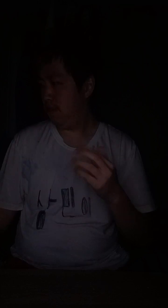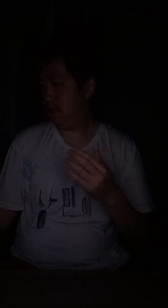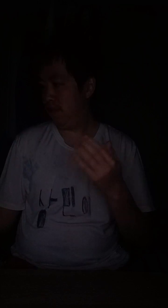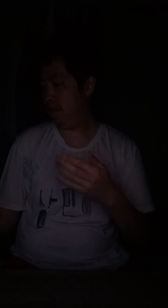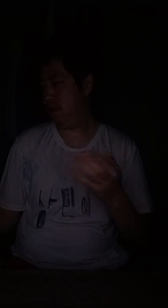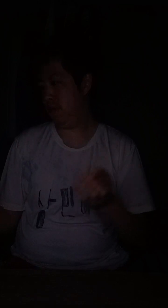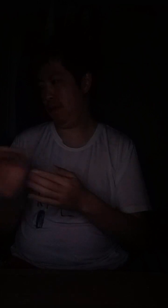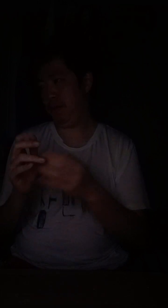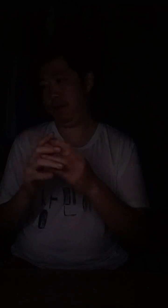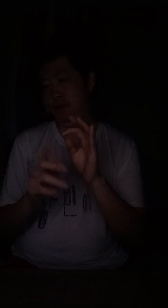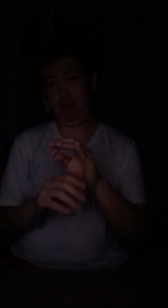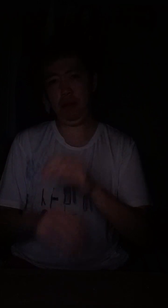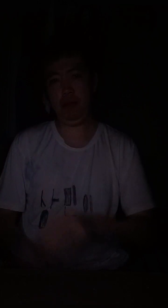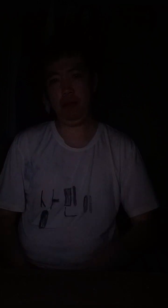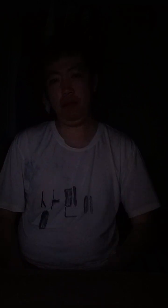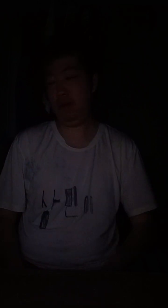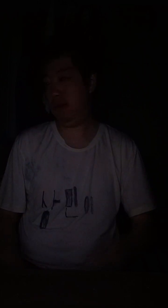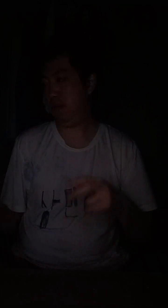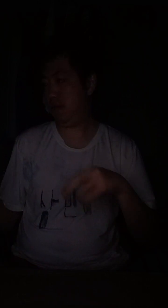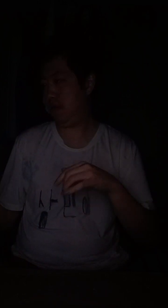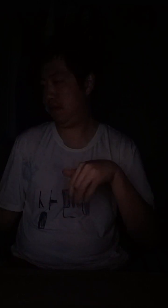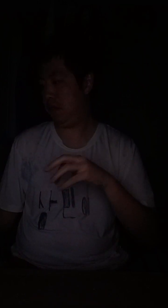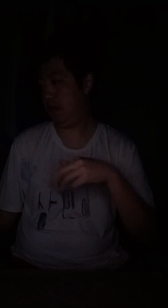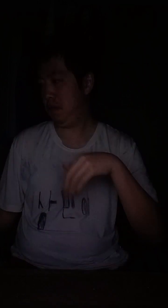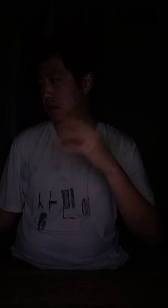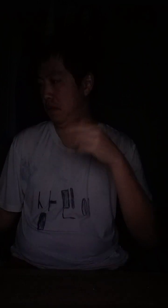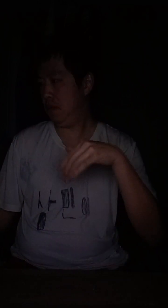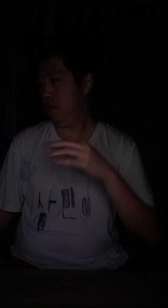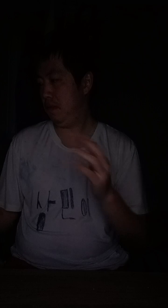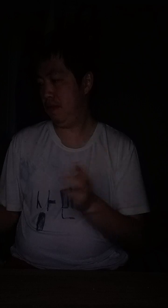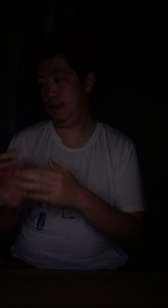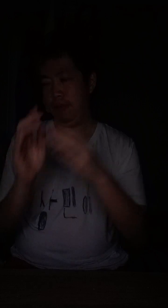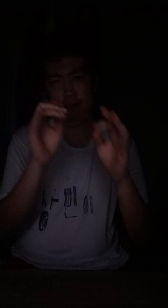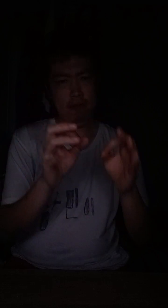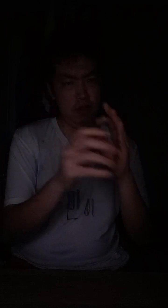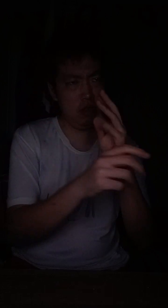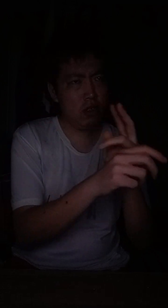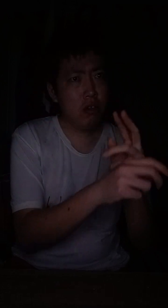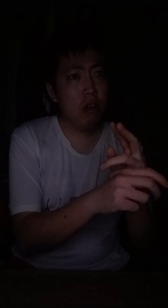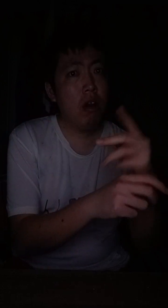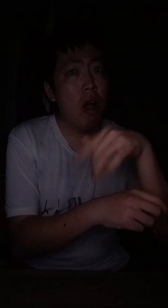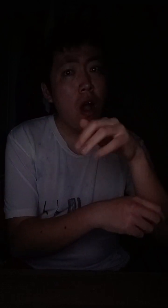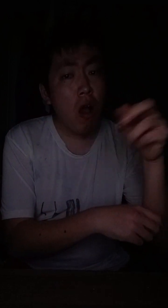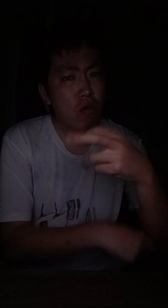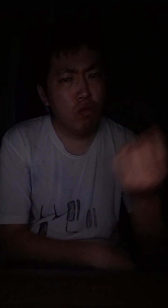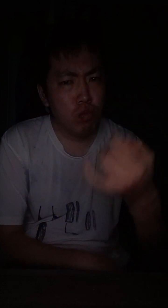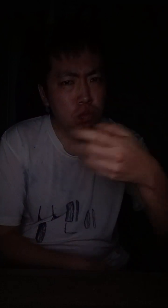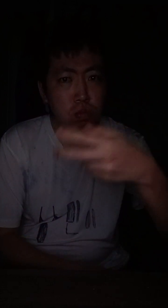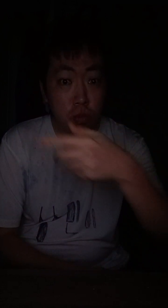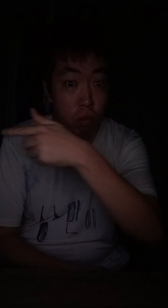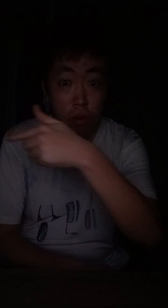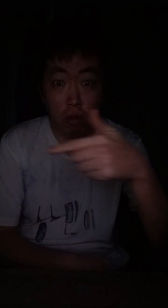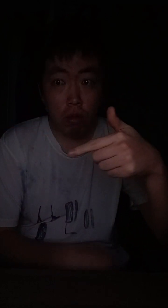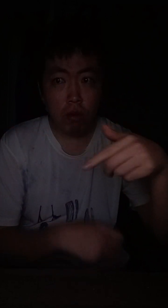전해졌습니다. 여 사령관은 또 비상계엄 당시 방첩사 수사단장에게 국방부 조사본부와 경찰로부터